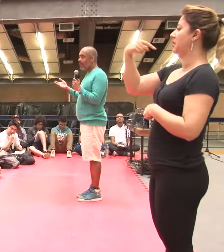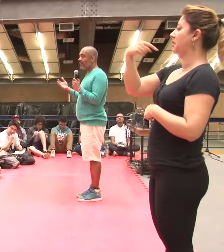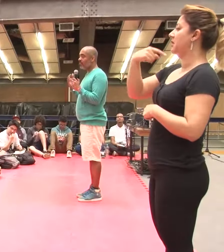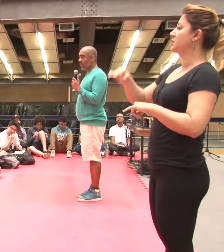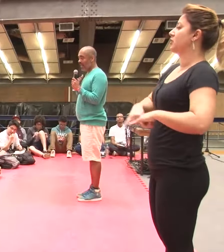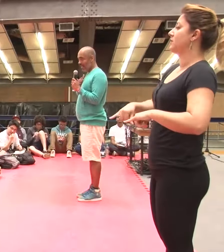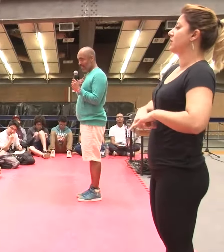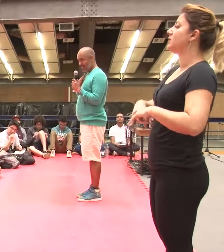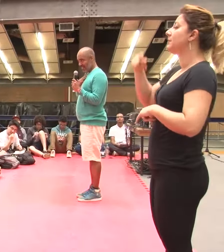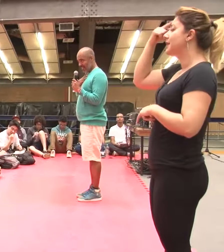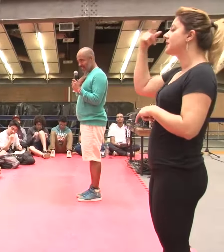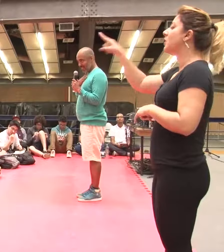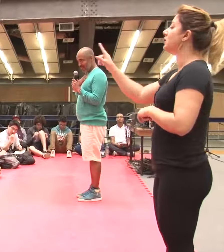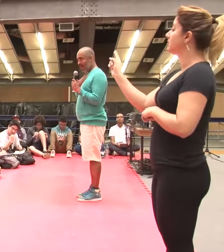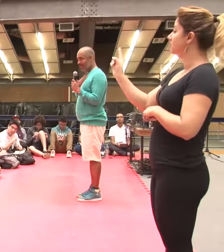Não vamos pensar só na